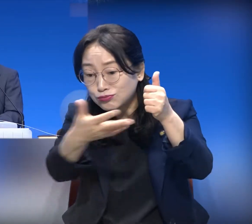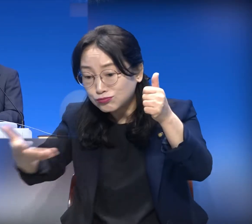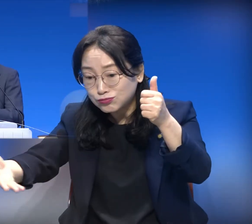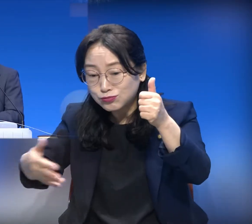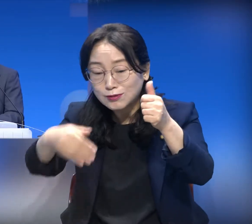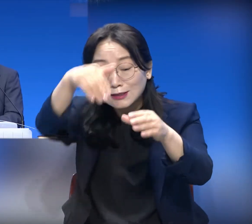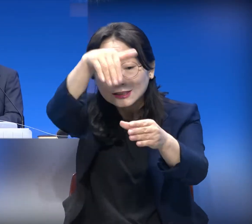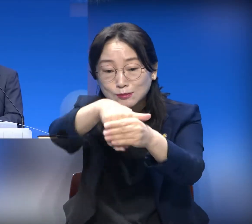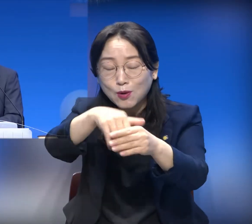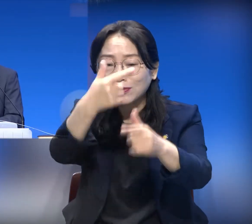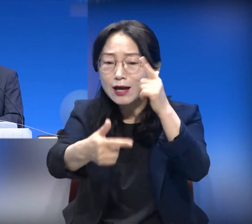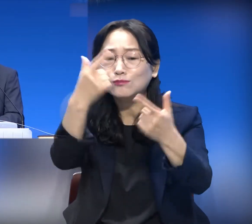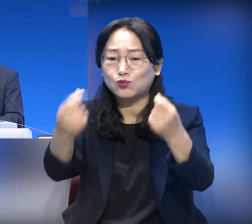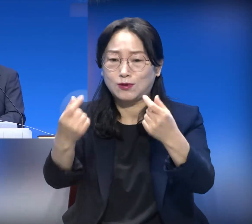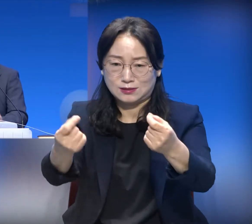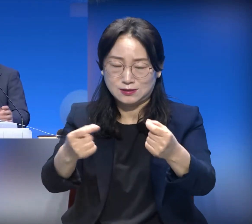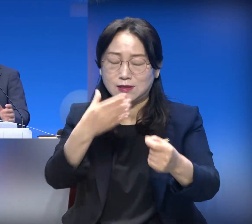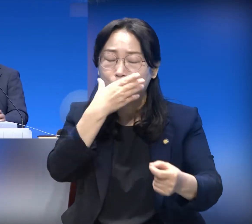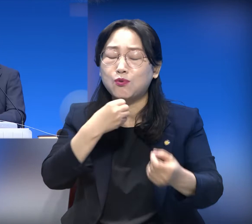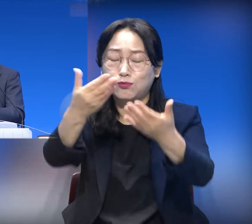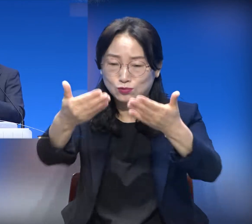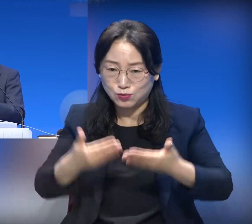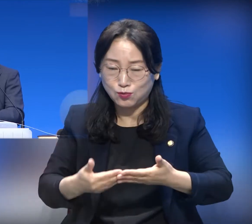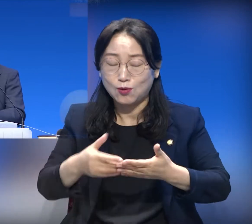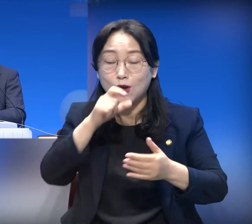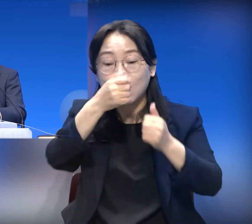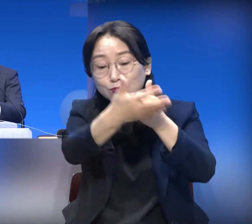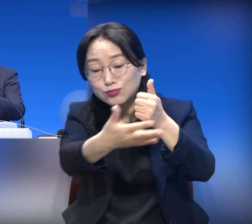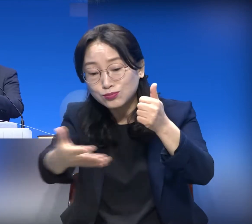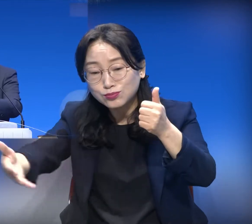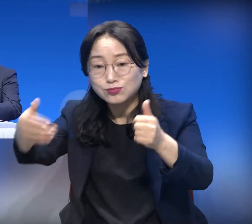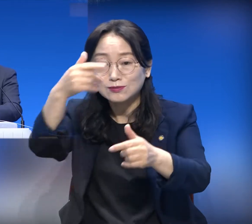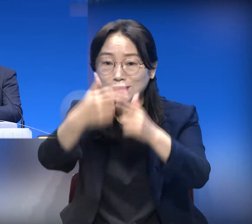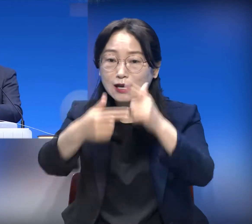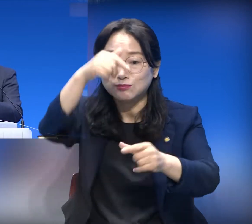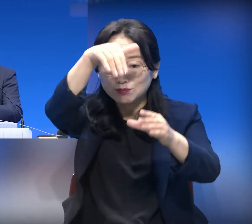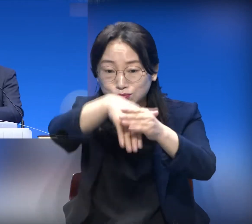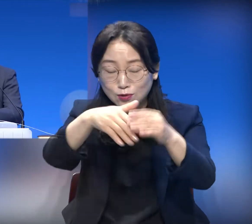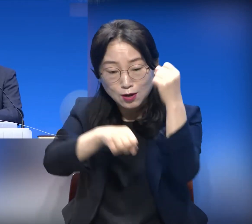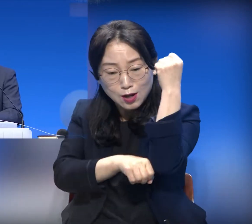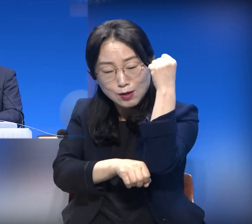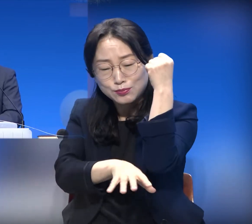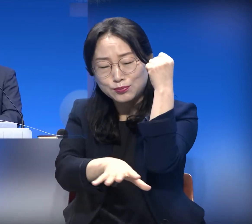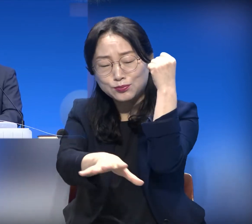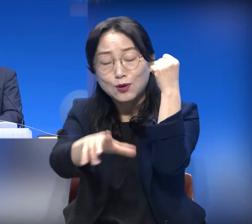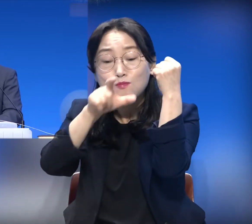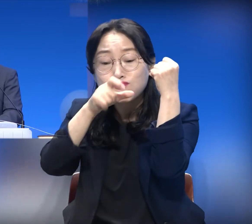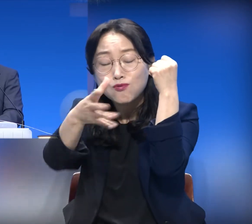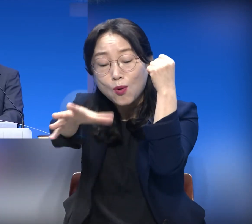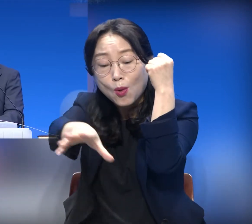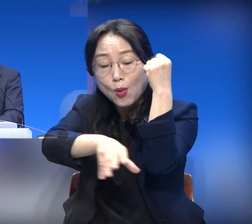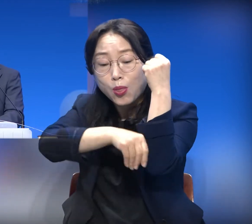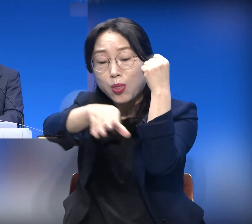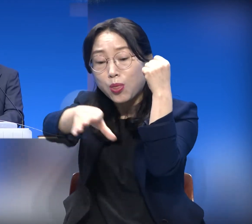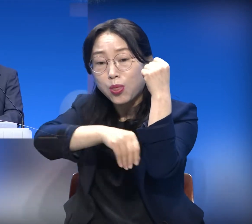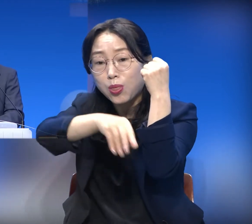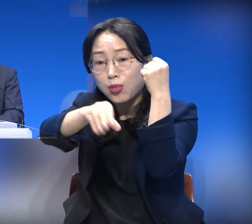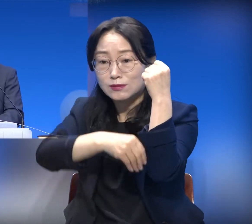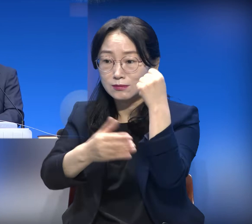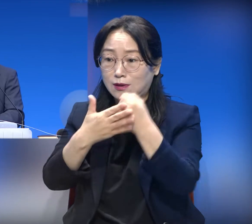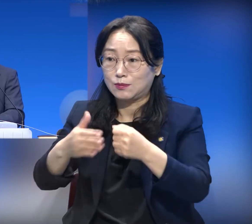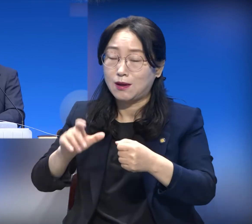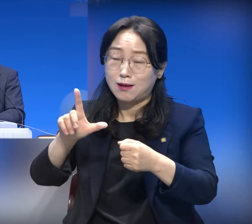나무 같은 복을 내려주시는 것입니다. 물가에 심겨진 나무는 그 뿌리가 물줄기에 닿아 있어서